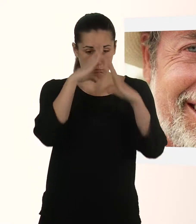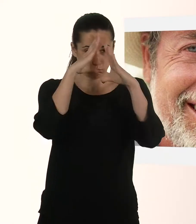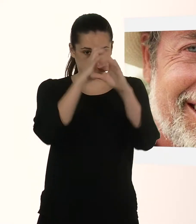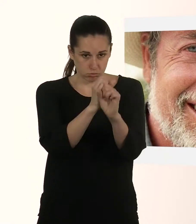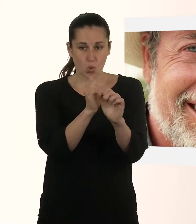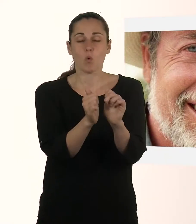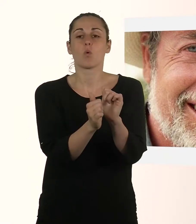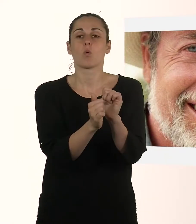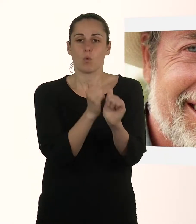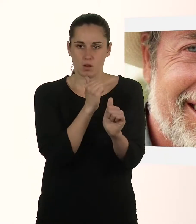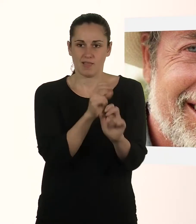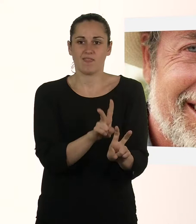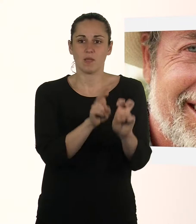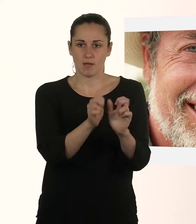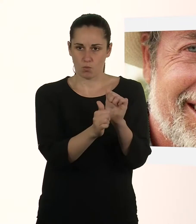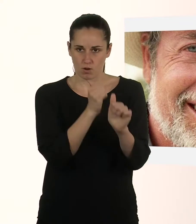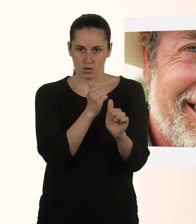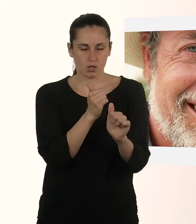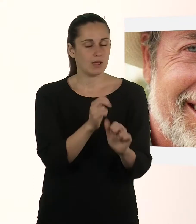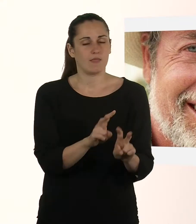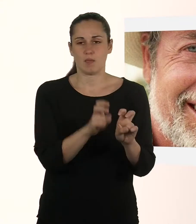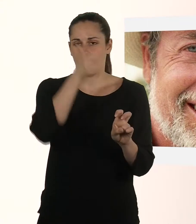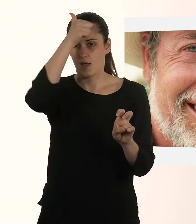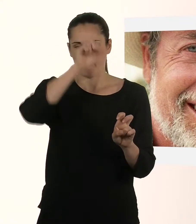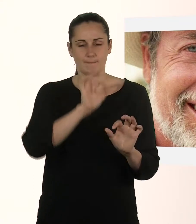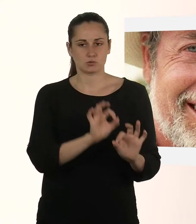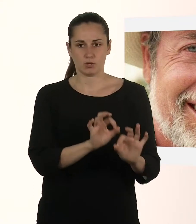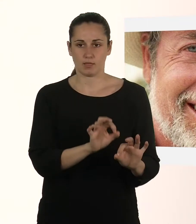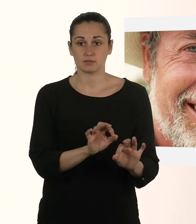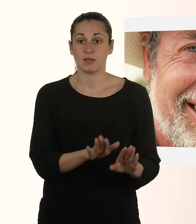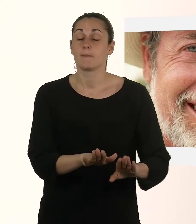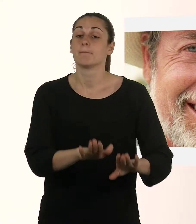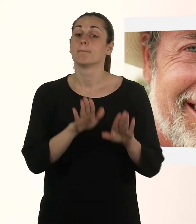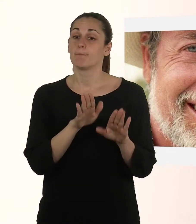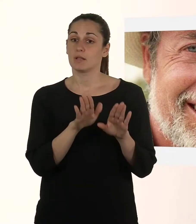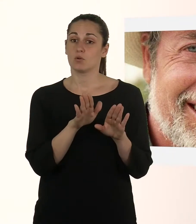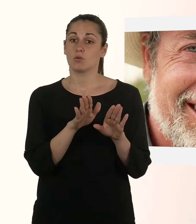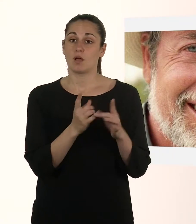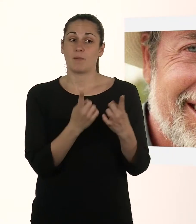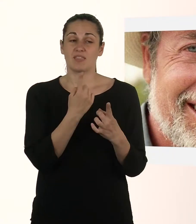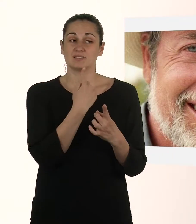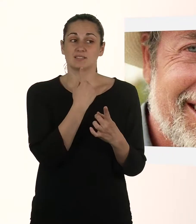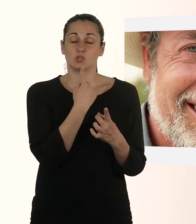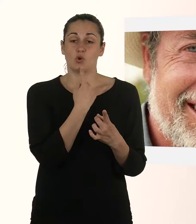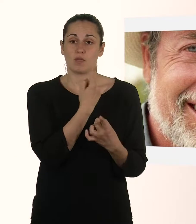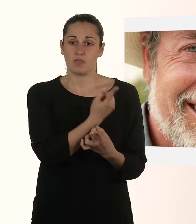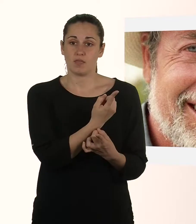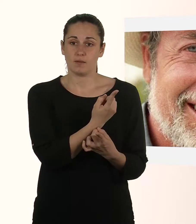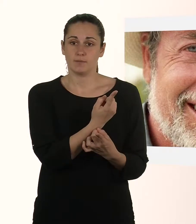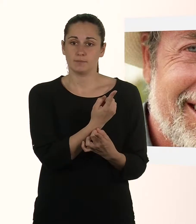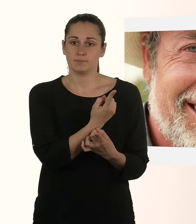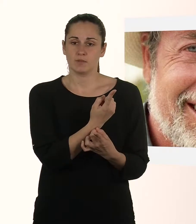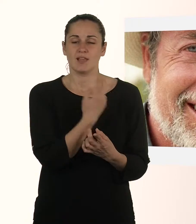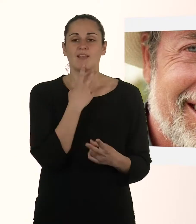únicamente en el terreno de las masculinidades, aunque mucho de lo que él está planteando sobre relaciones de